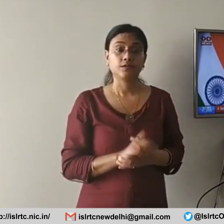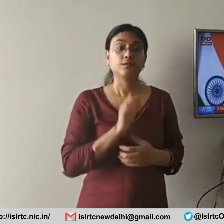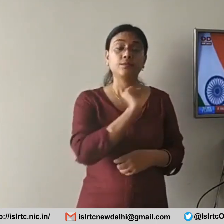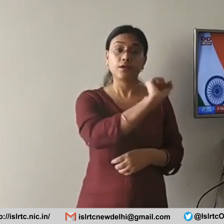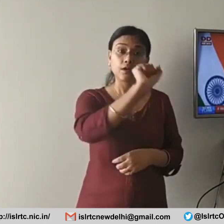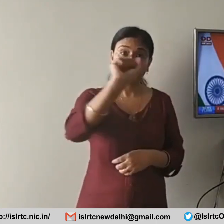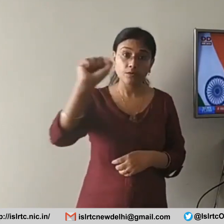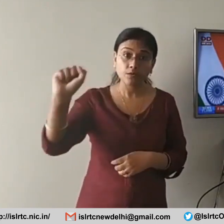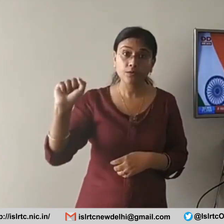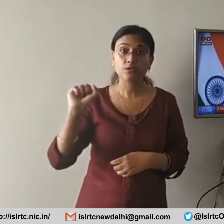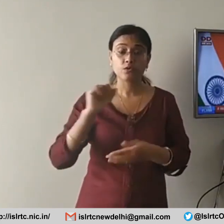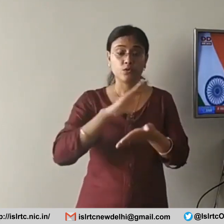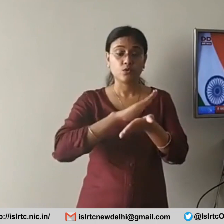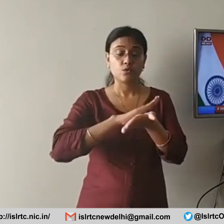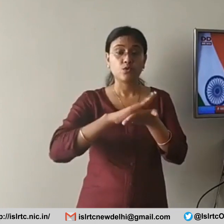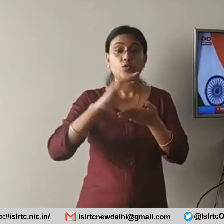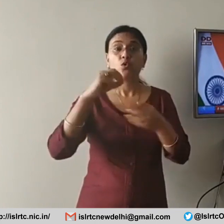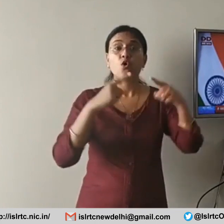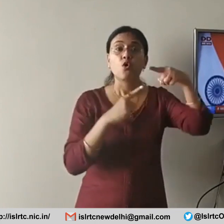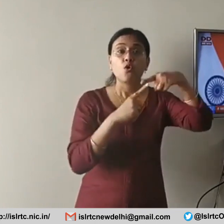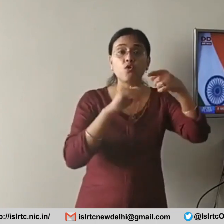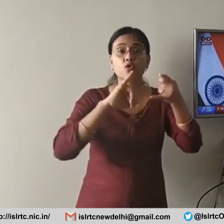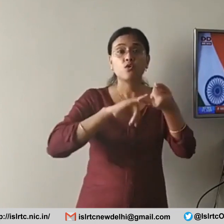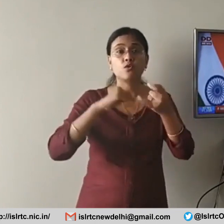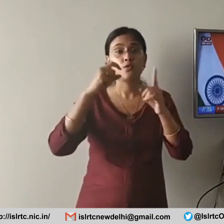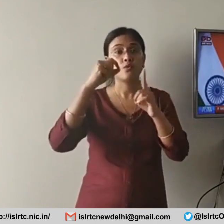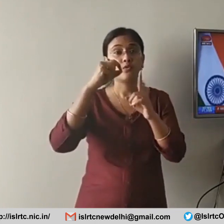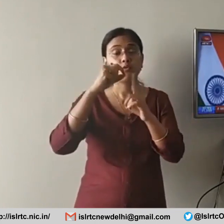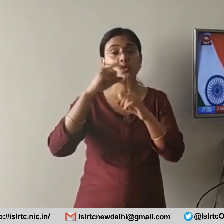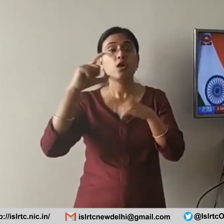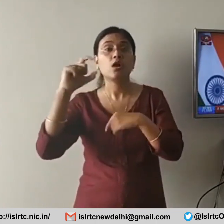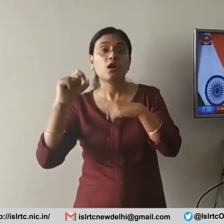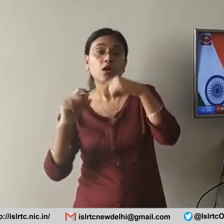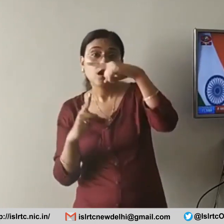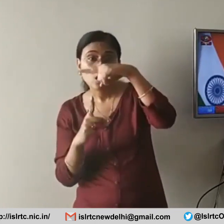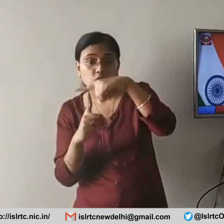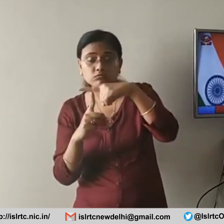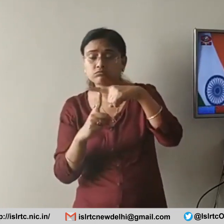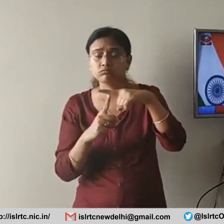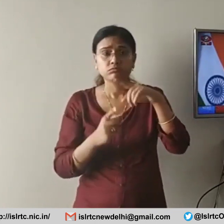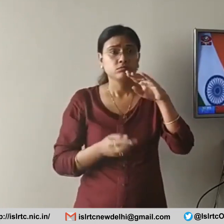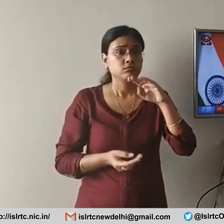अपने यहां हॉटस्पॉट नहीं बढ़ने देंगे